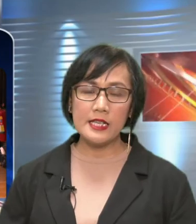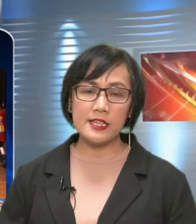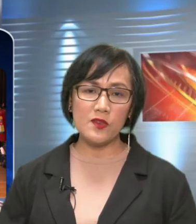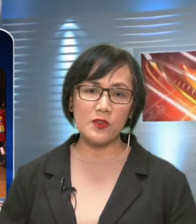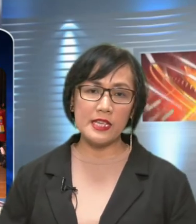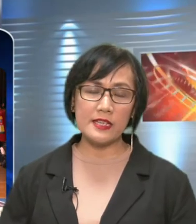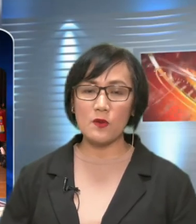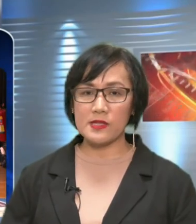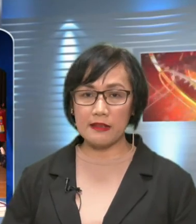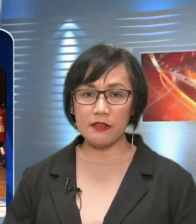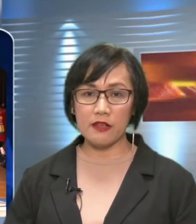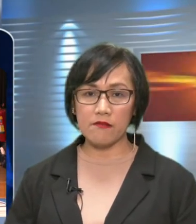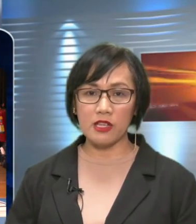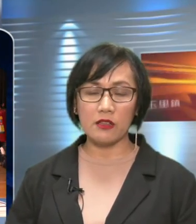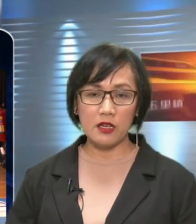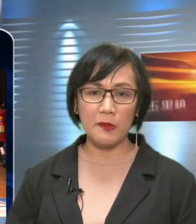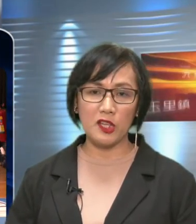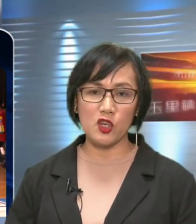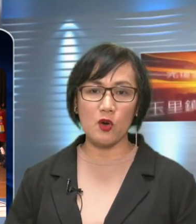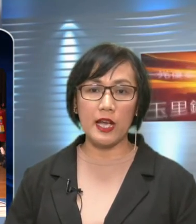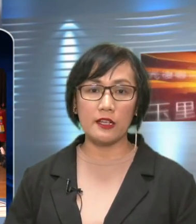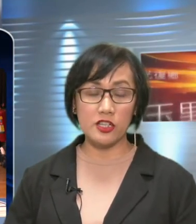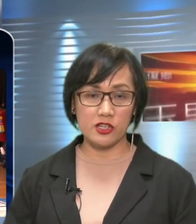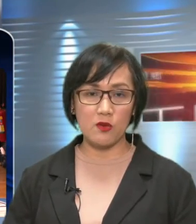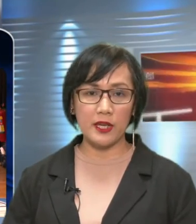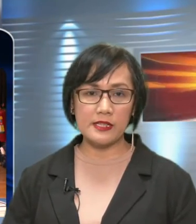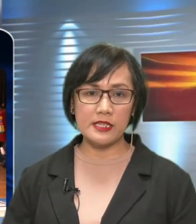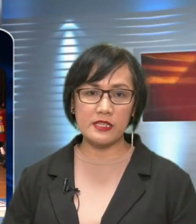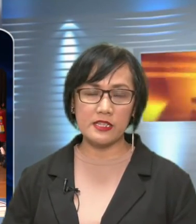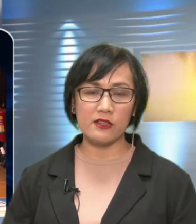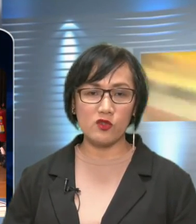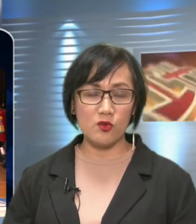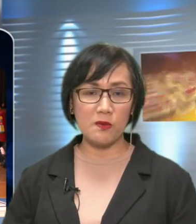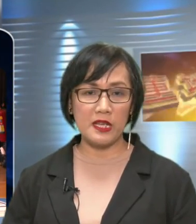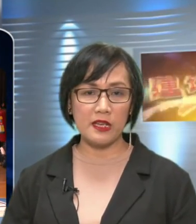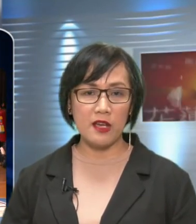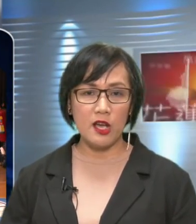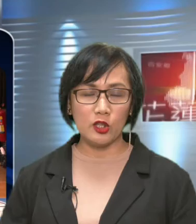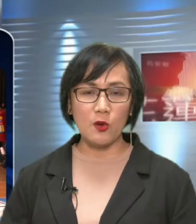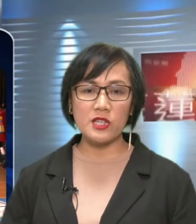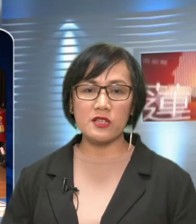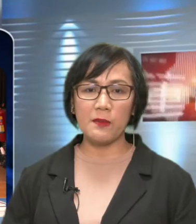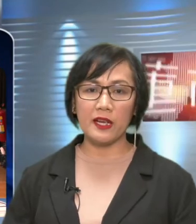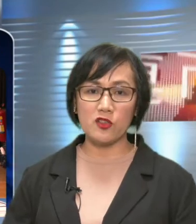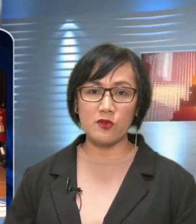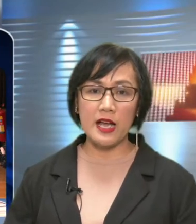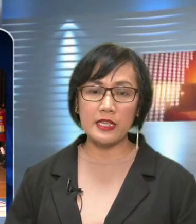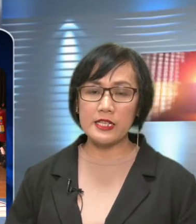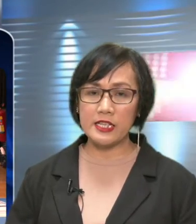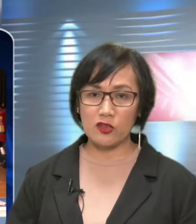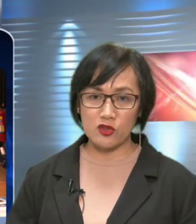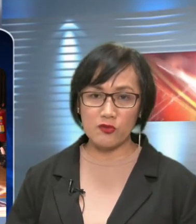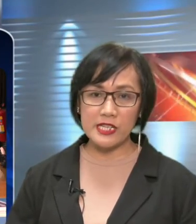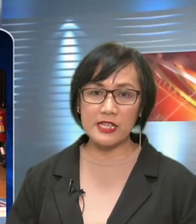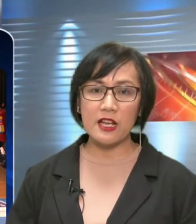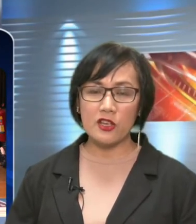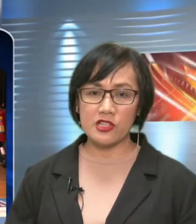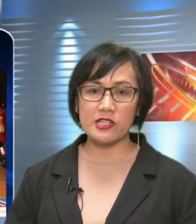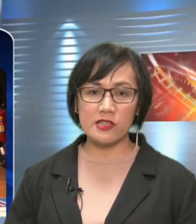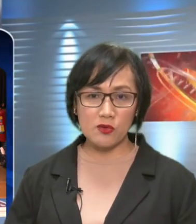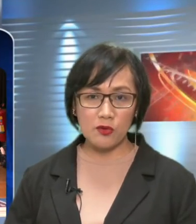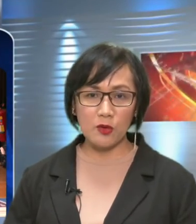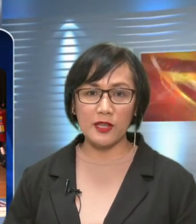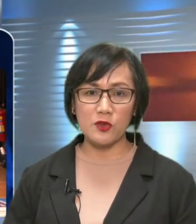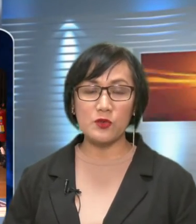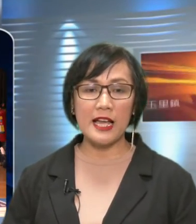案。县政府在下午3点也特别召开了记者会进行说明，同时配合中央疫情中心